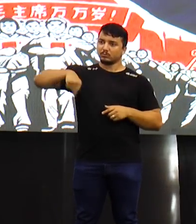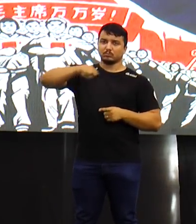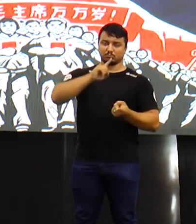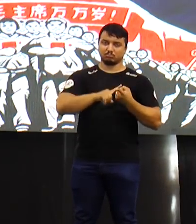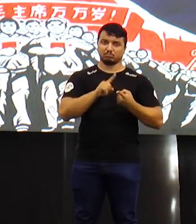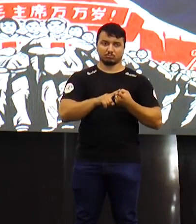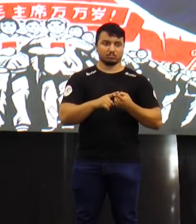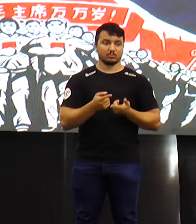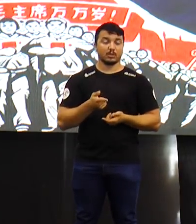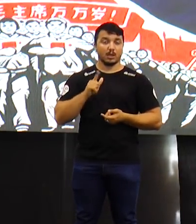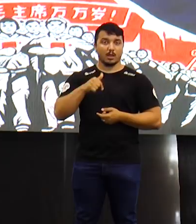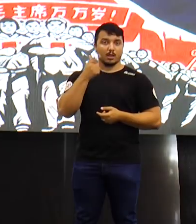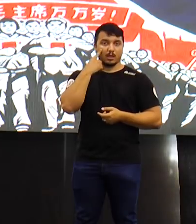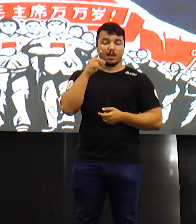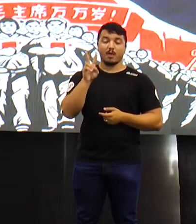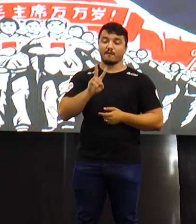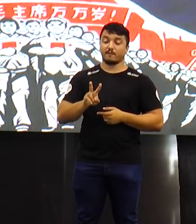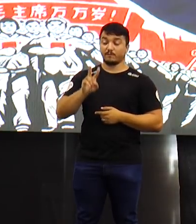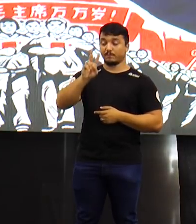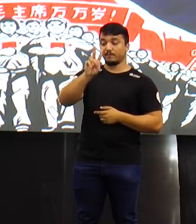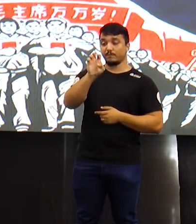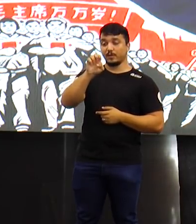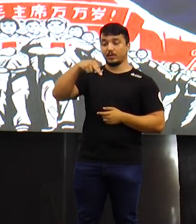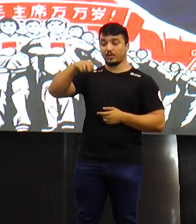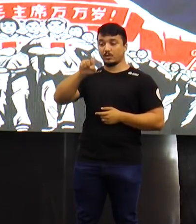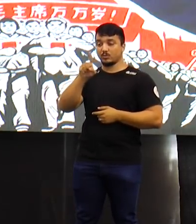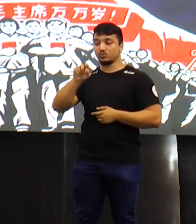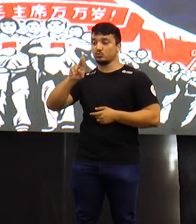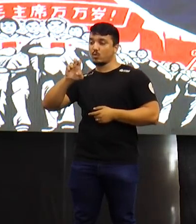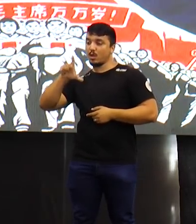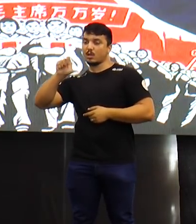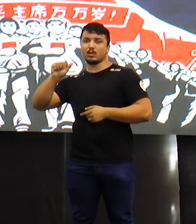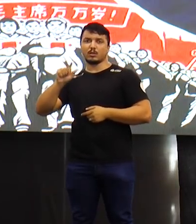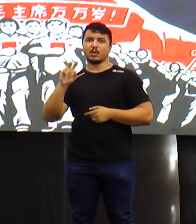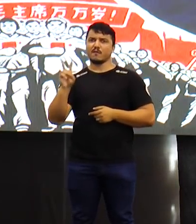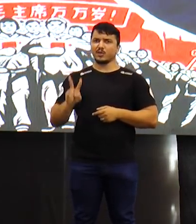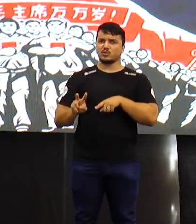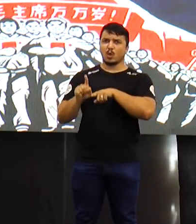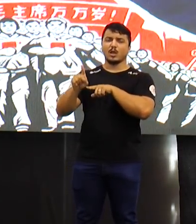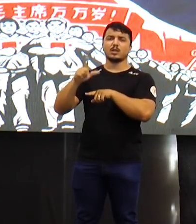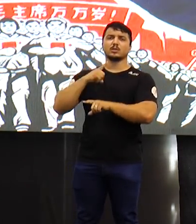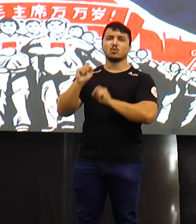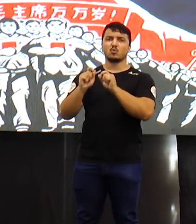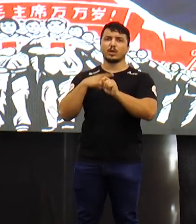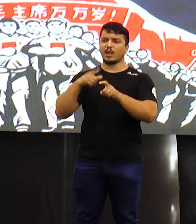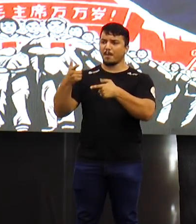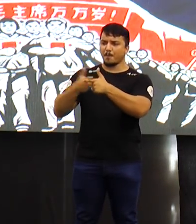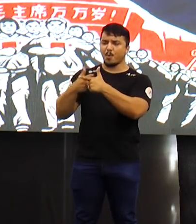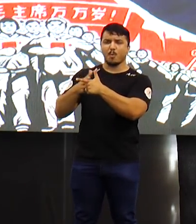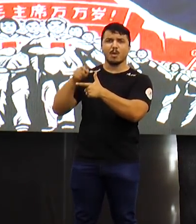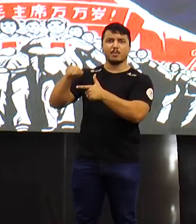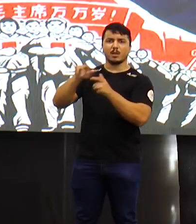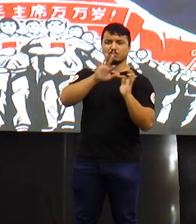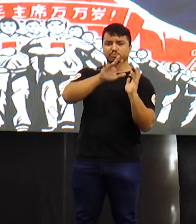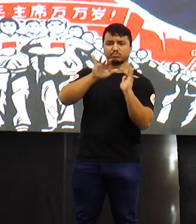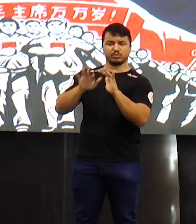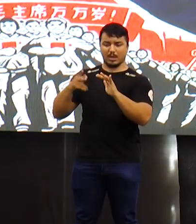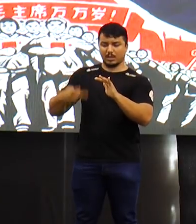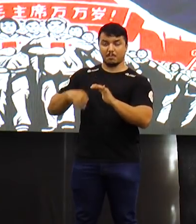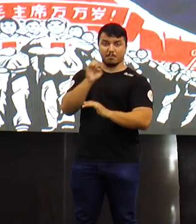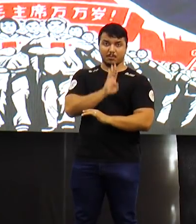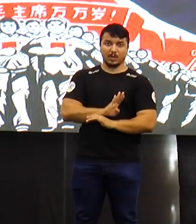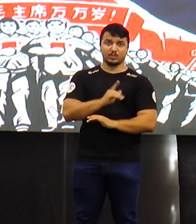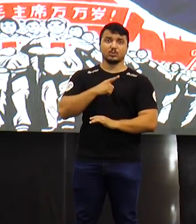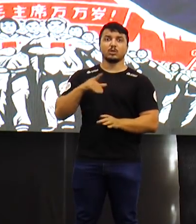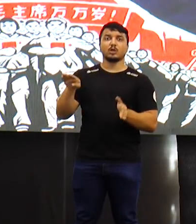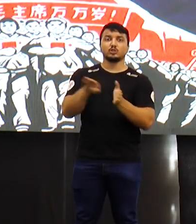vocês. Venezuela. Vocês têm dúvida que a Venezuela, a crise migratória da Venezuela,